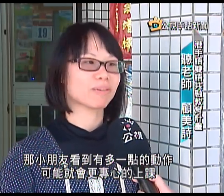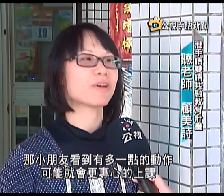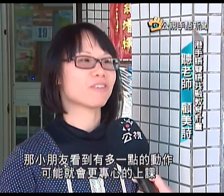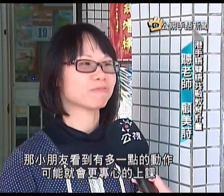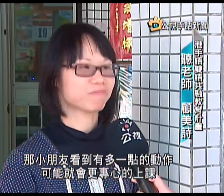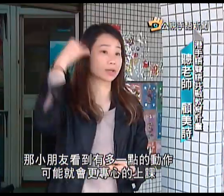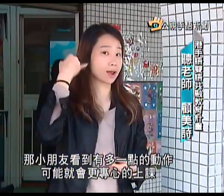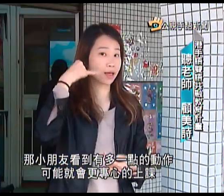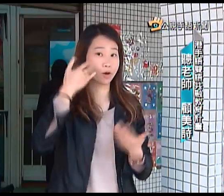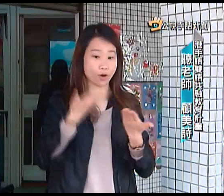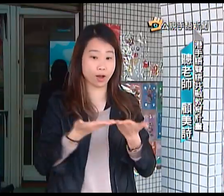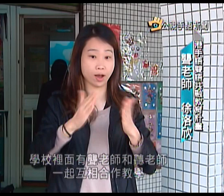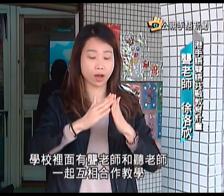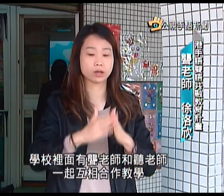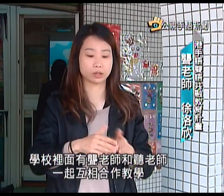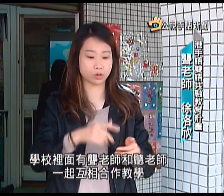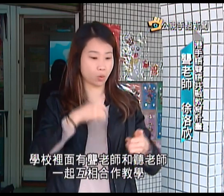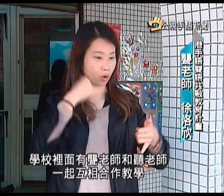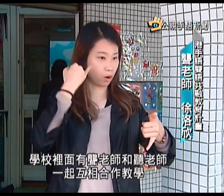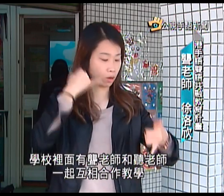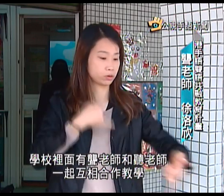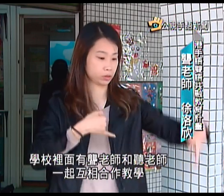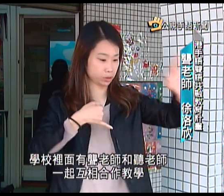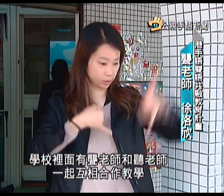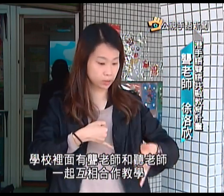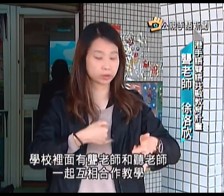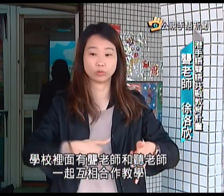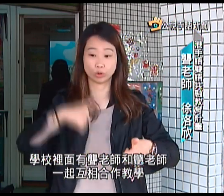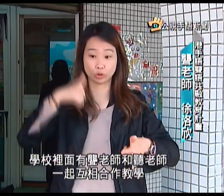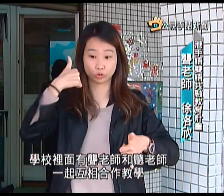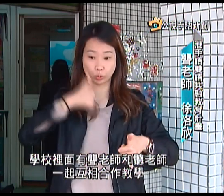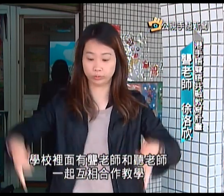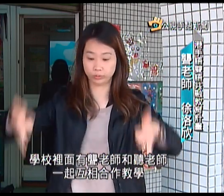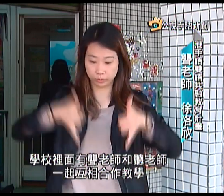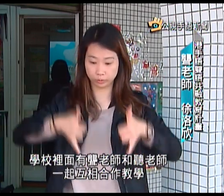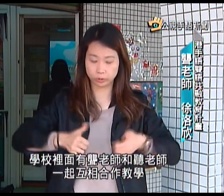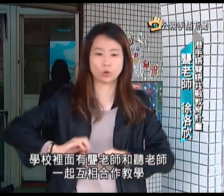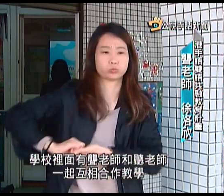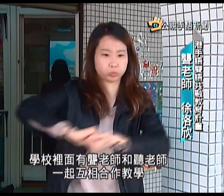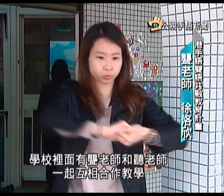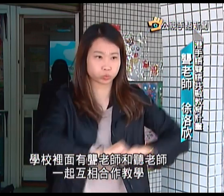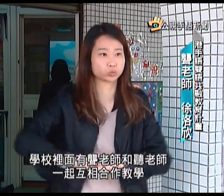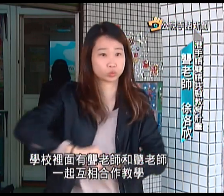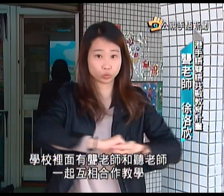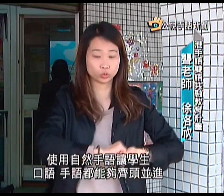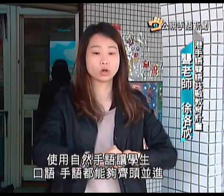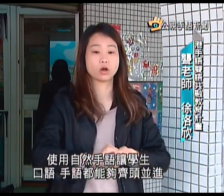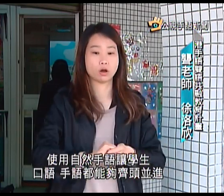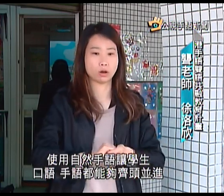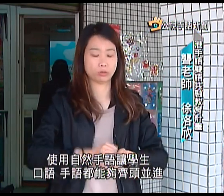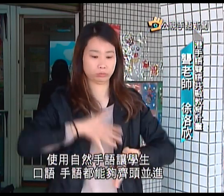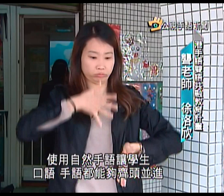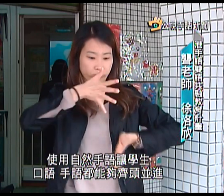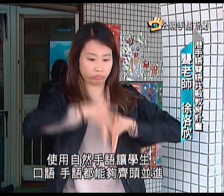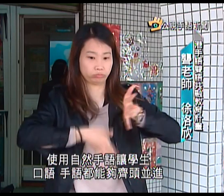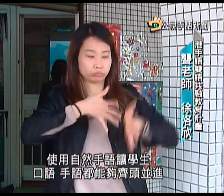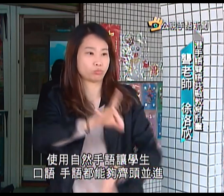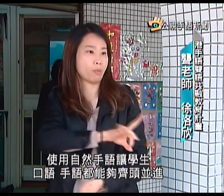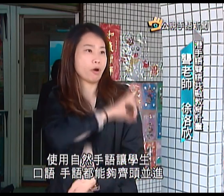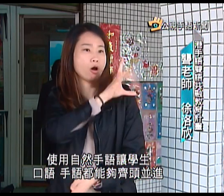样咯。 学校里面有聋老师和听老师一起互相合作教学，使用自然手语让学